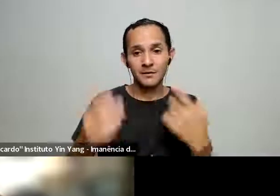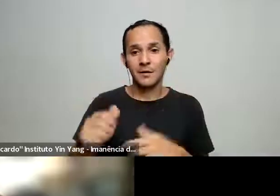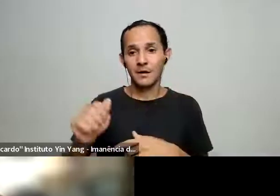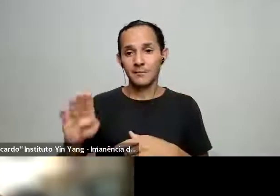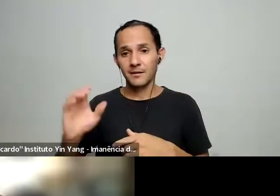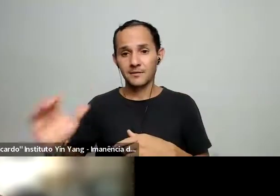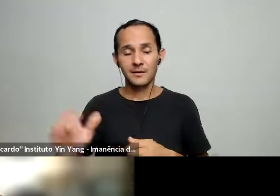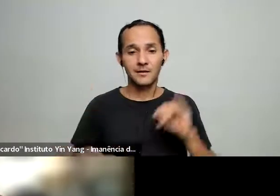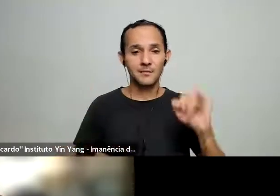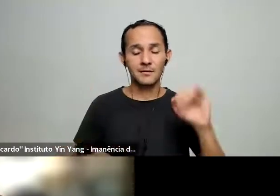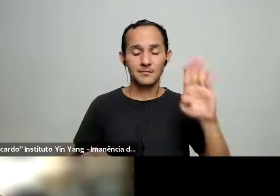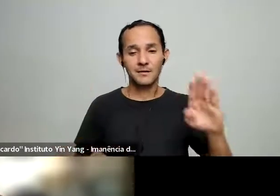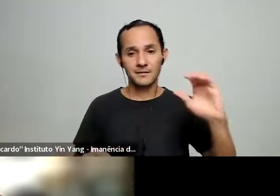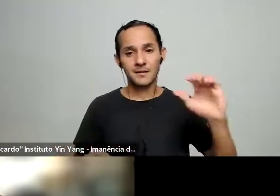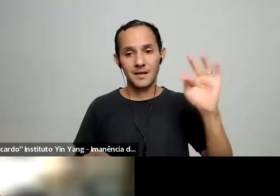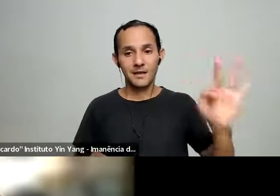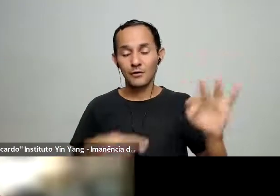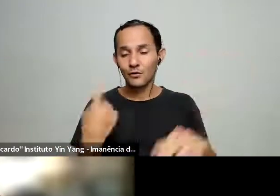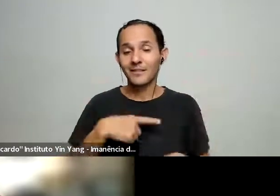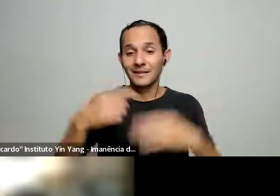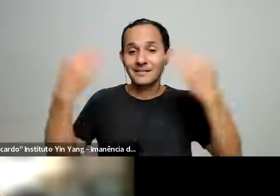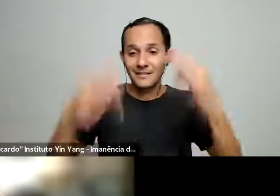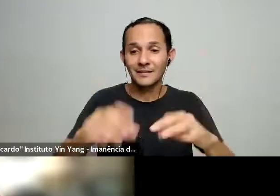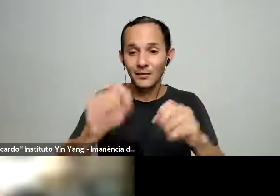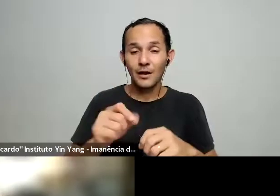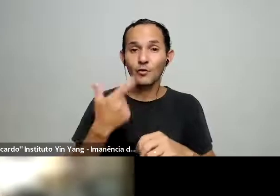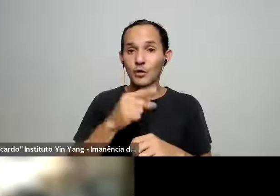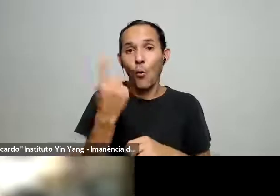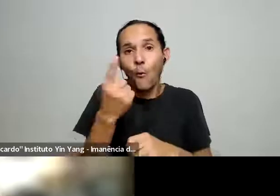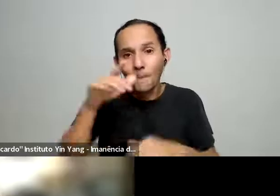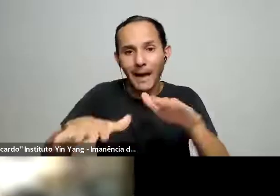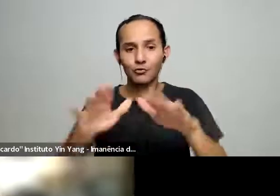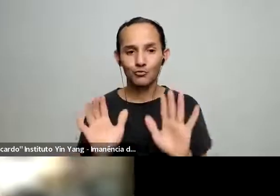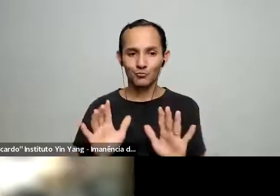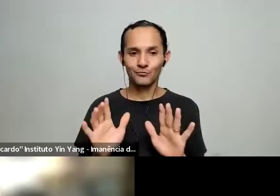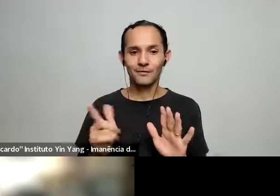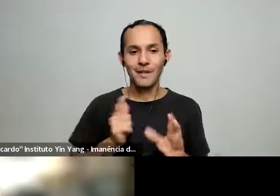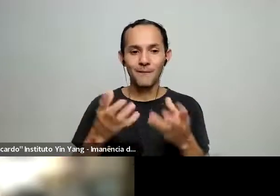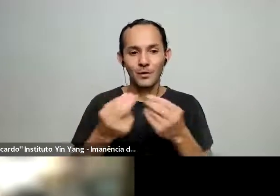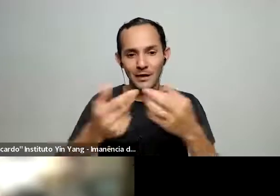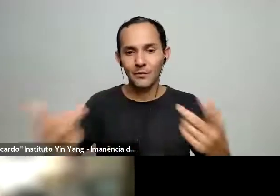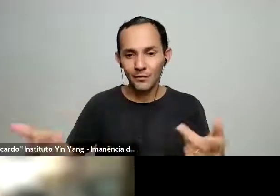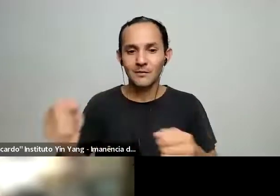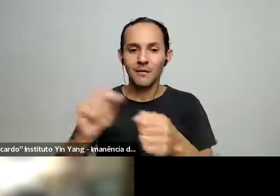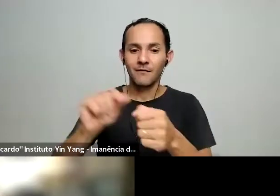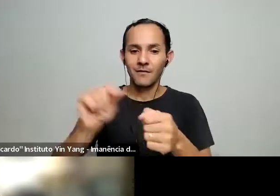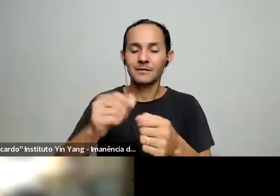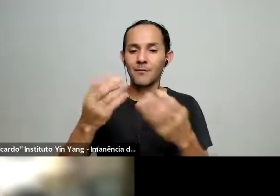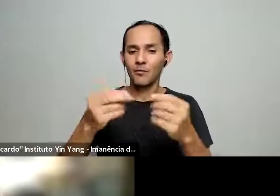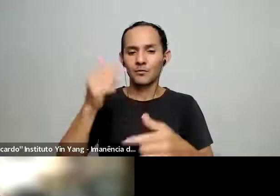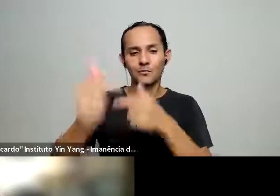e do IBCF, e a gente tem certeza que a gente deu um passo. Ainda tem muita coisa a ser feita, muito trabalho a